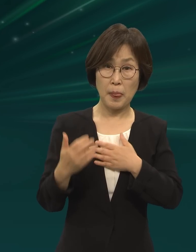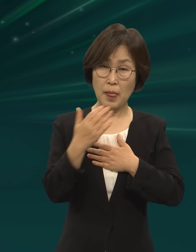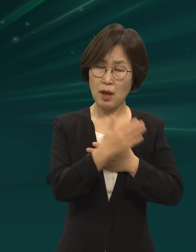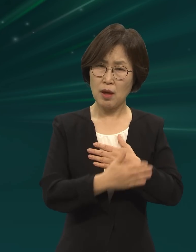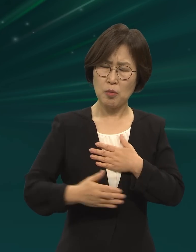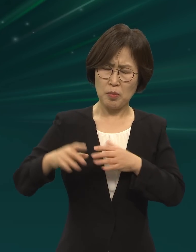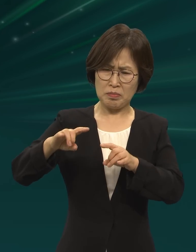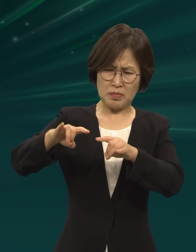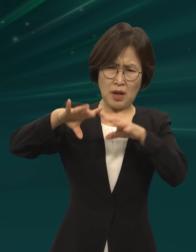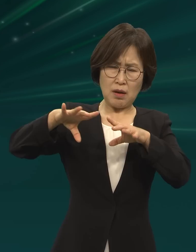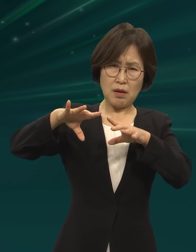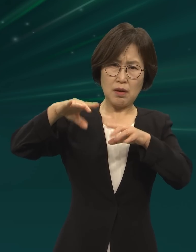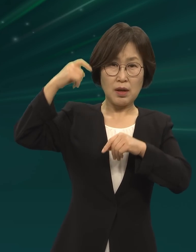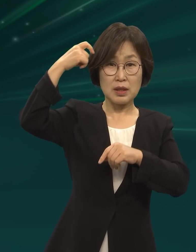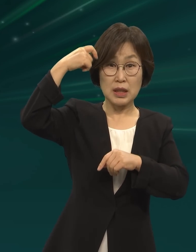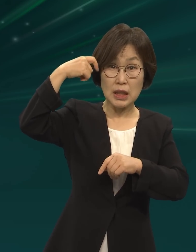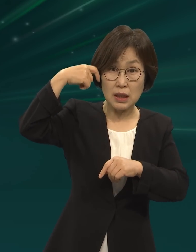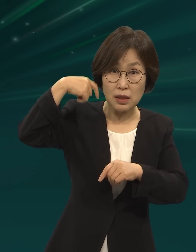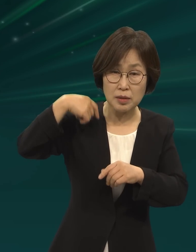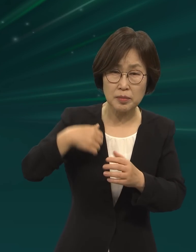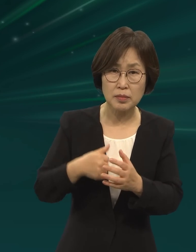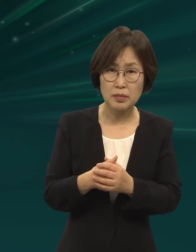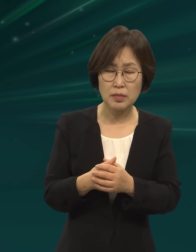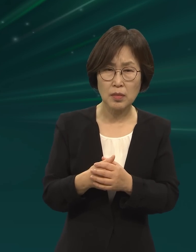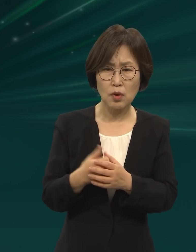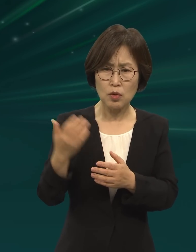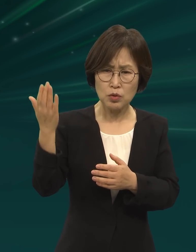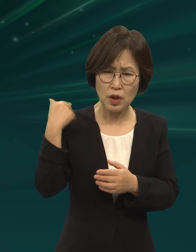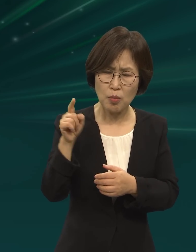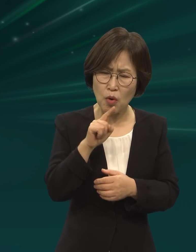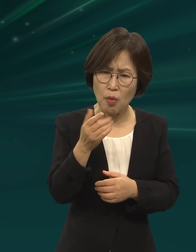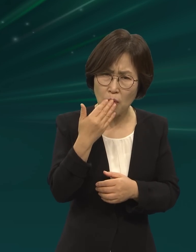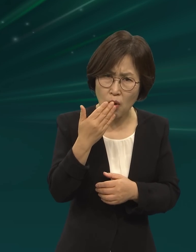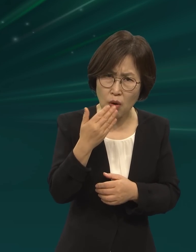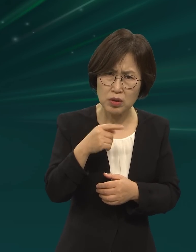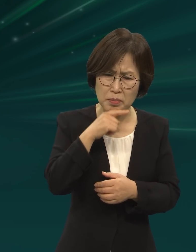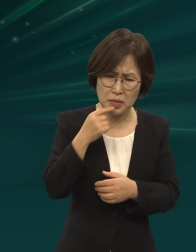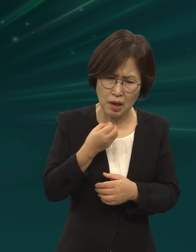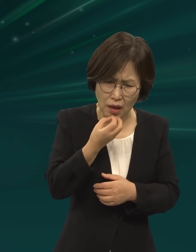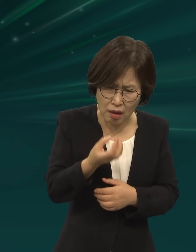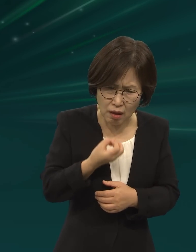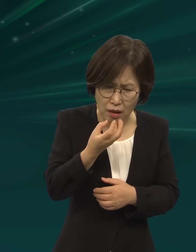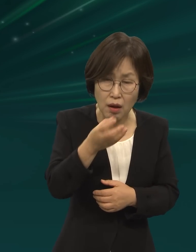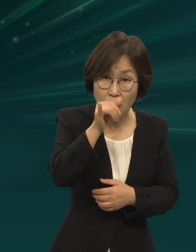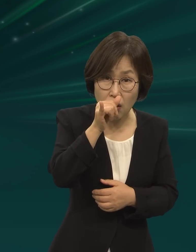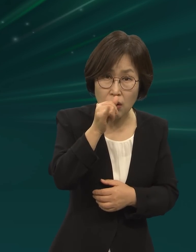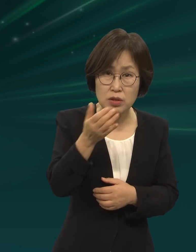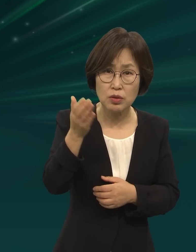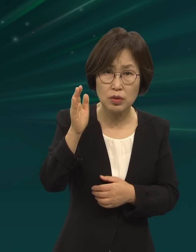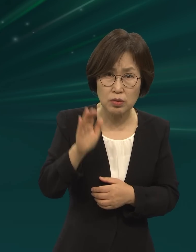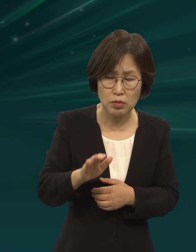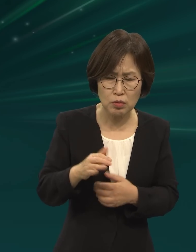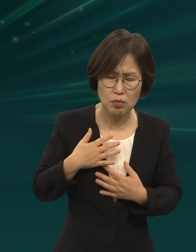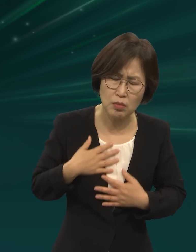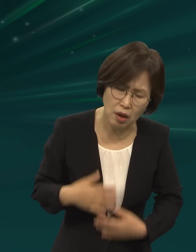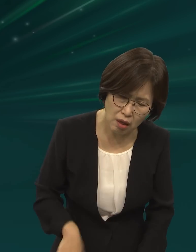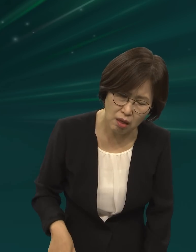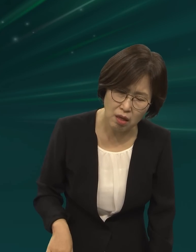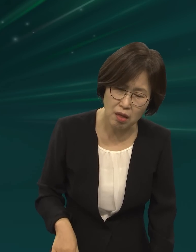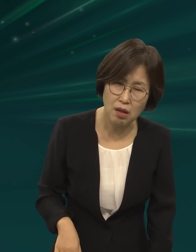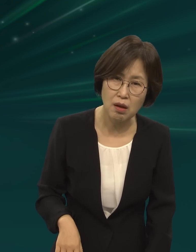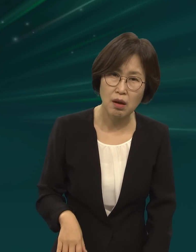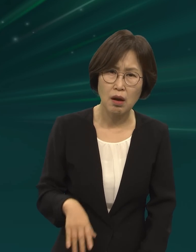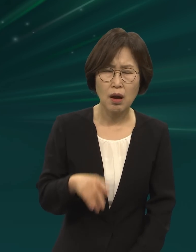그 전에는 무엇을 먹고 또 피가 나오고 뭐 마셔도 피가 나오는데, 그리고 힘이 없었어요.